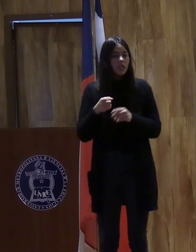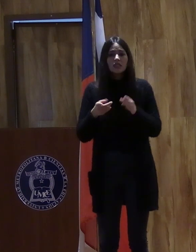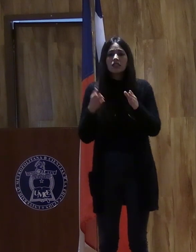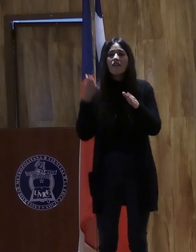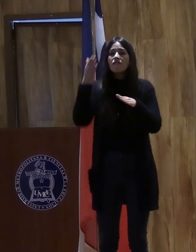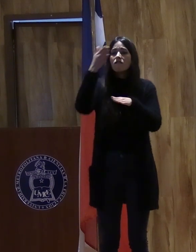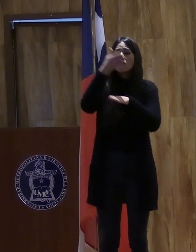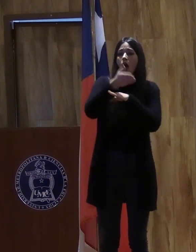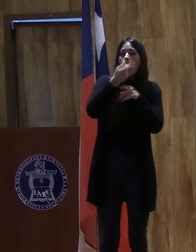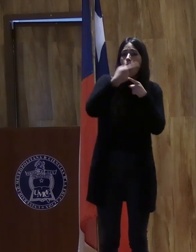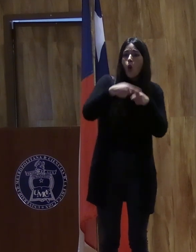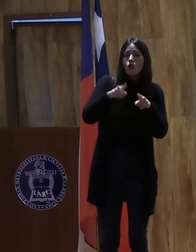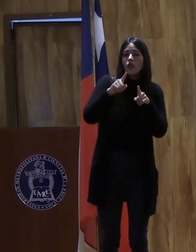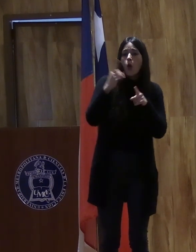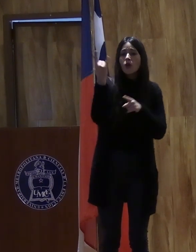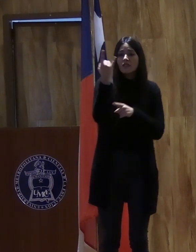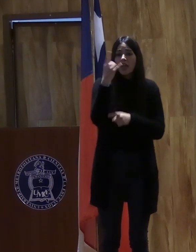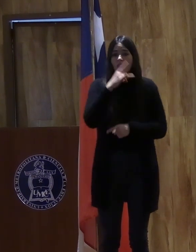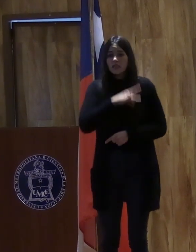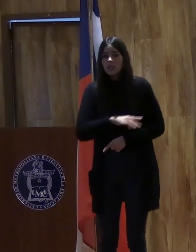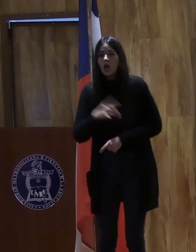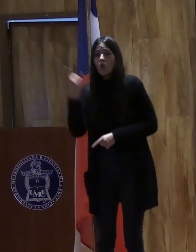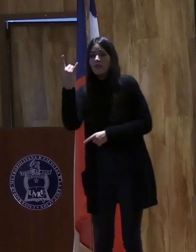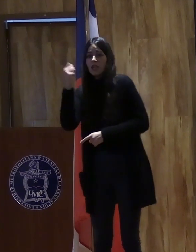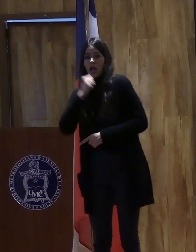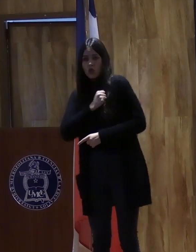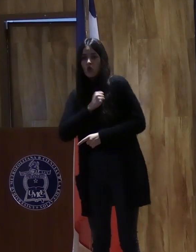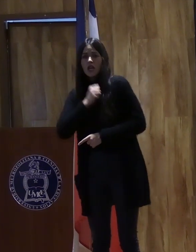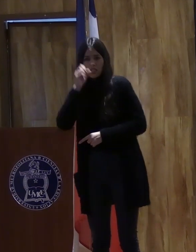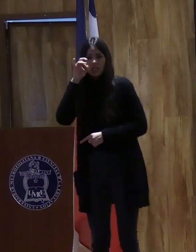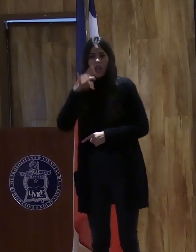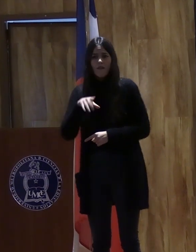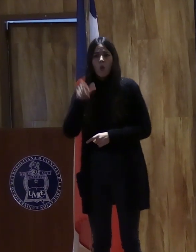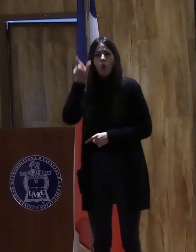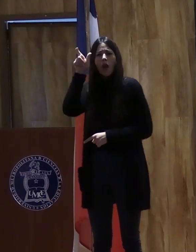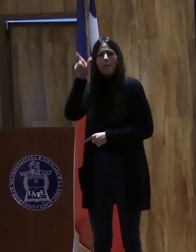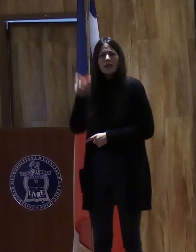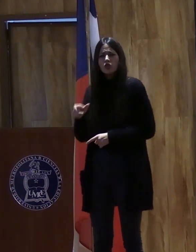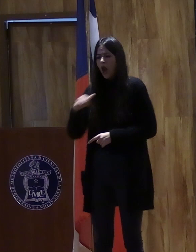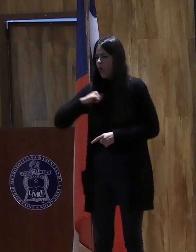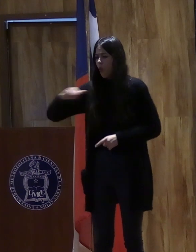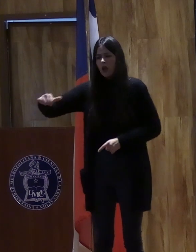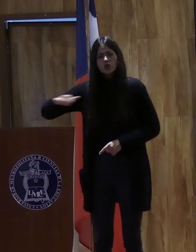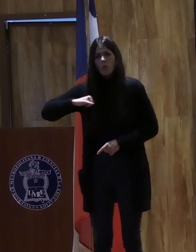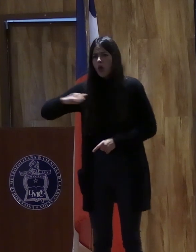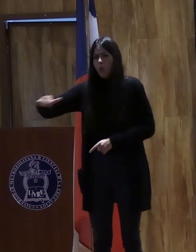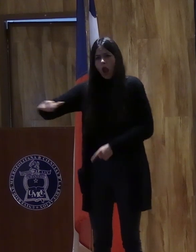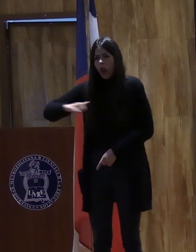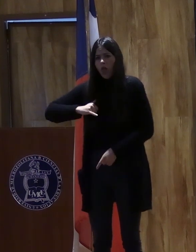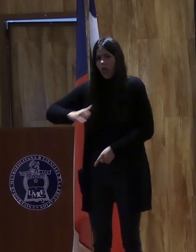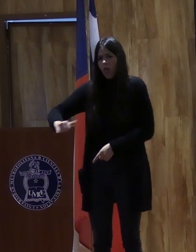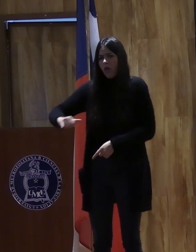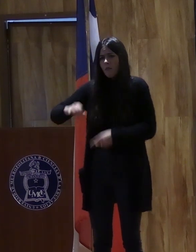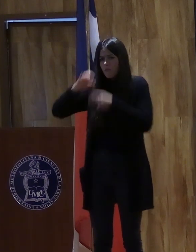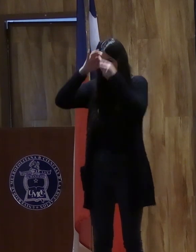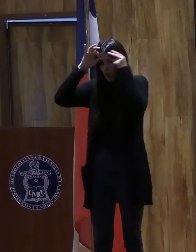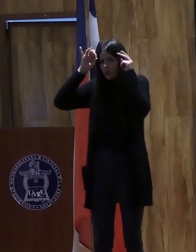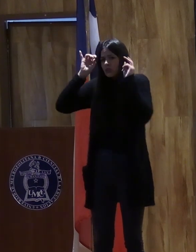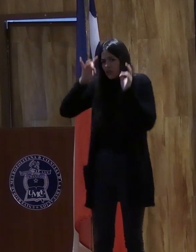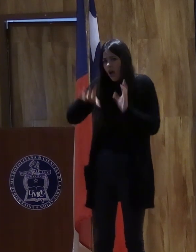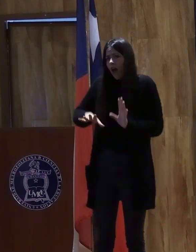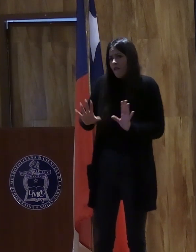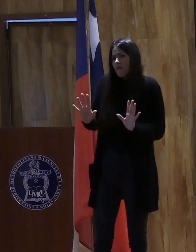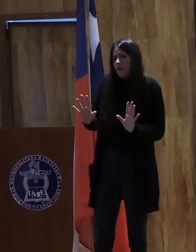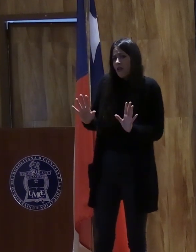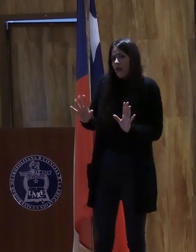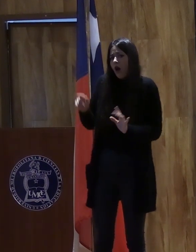se va a la Universidad de Chile o la Universidad Católica, sabe eso, porque es una persona igual que yo. Entonces, ahora, lo que pensaban